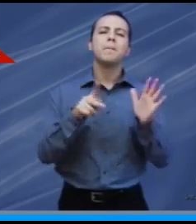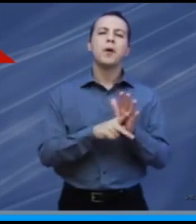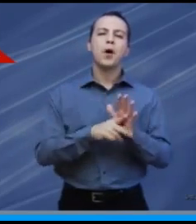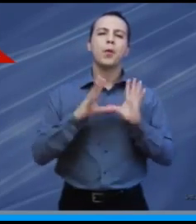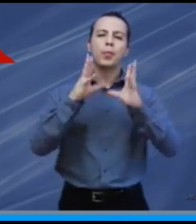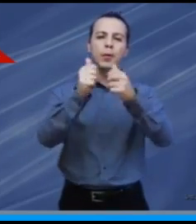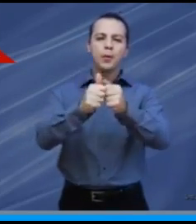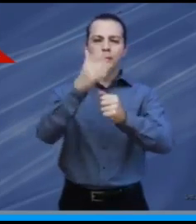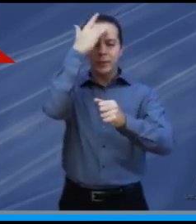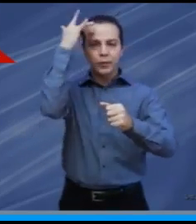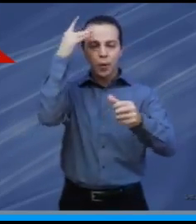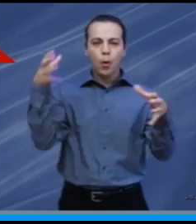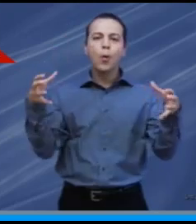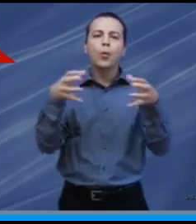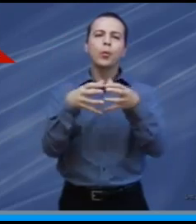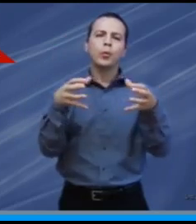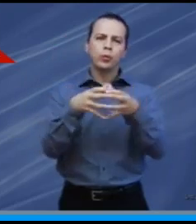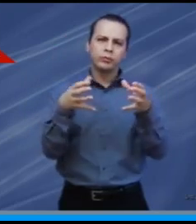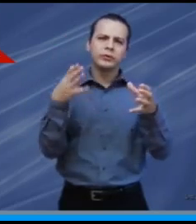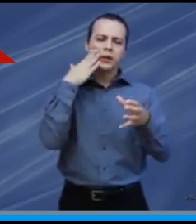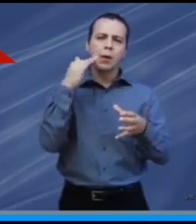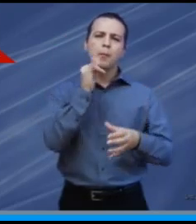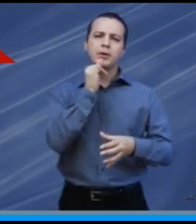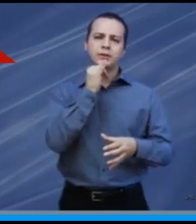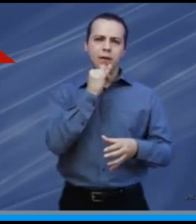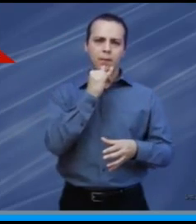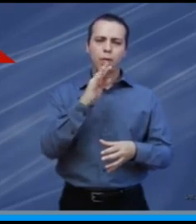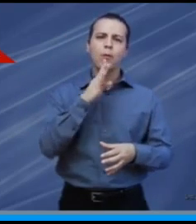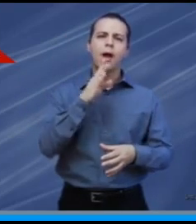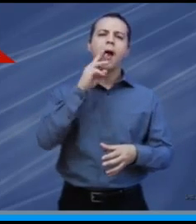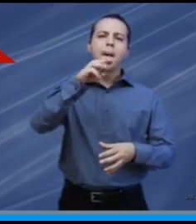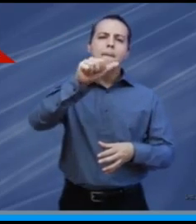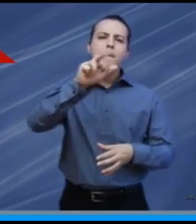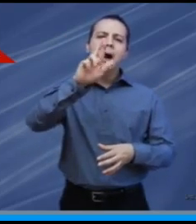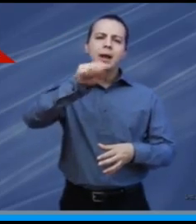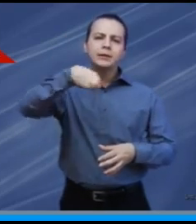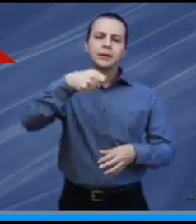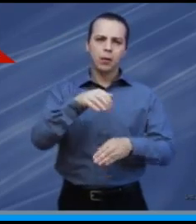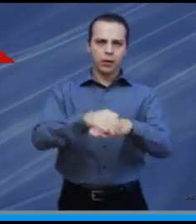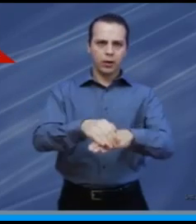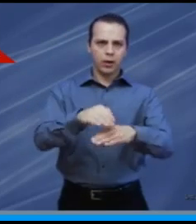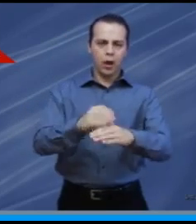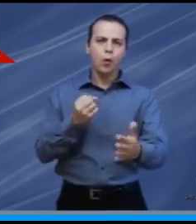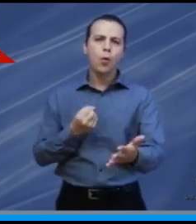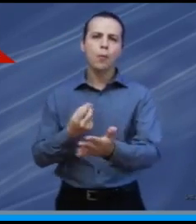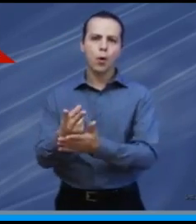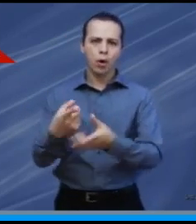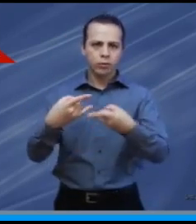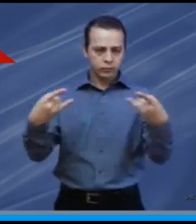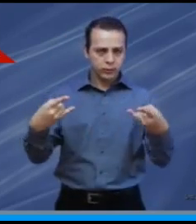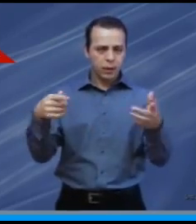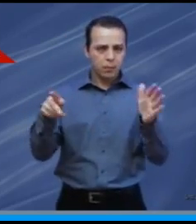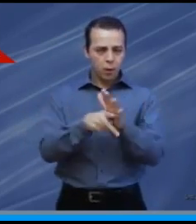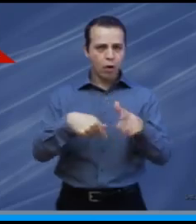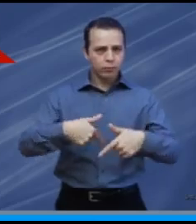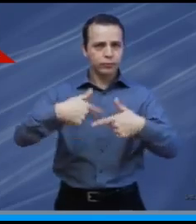a questão de estar todo mundo junto. Eu sei de casos, a Mara Gabrilli, por exemplo, conta um caso, que ela comprou um ingresso normal, sem ser de pessoa